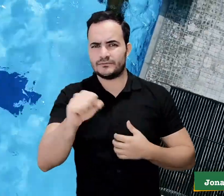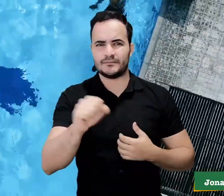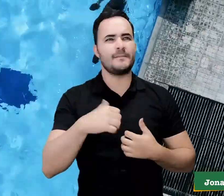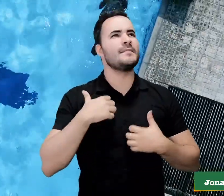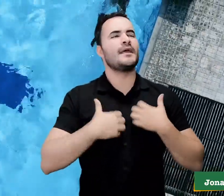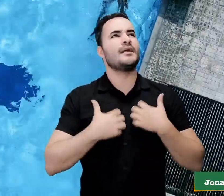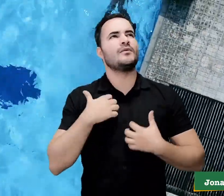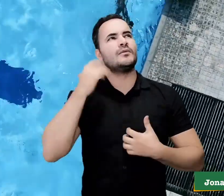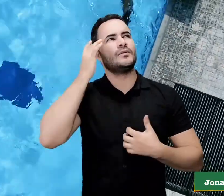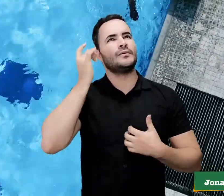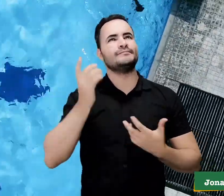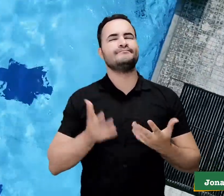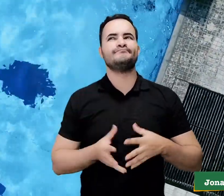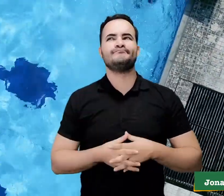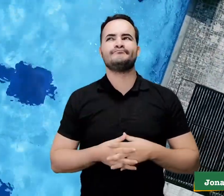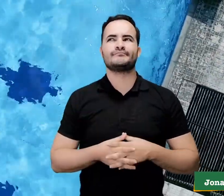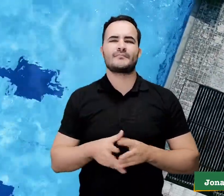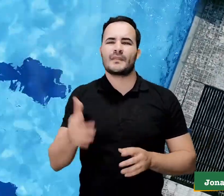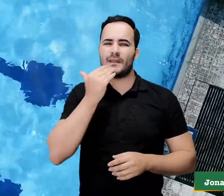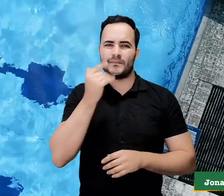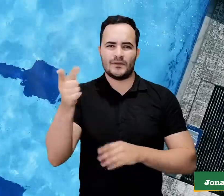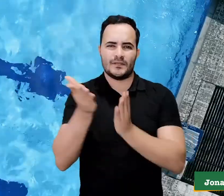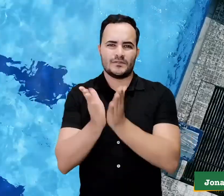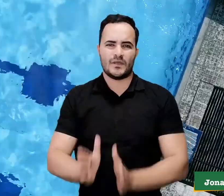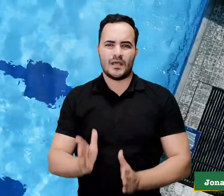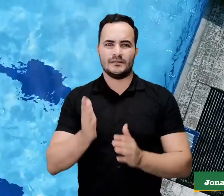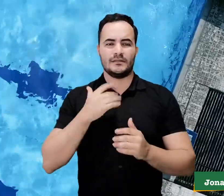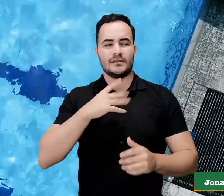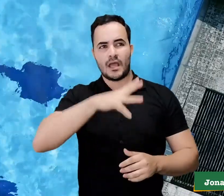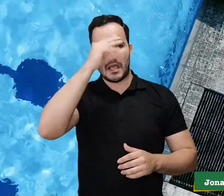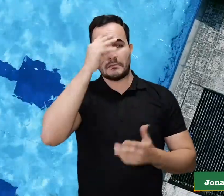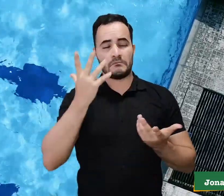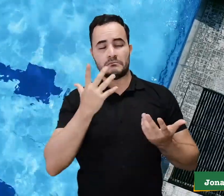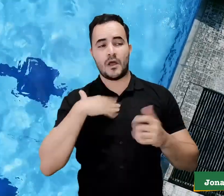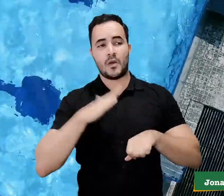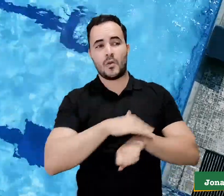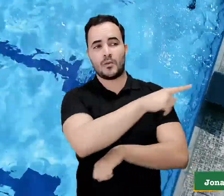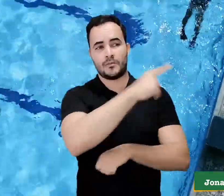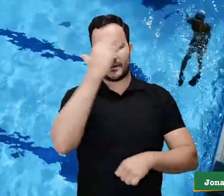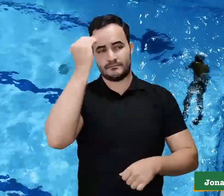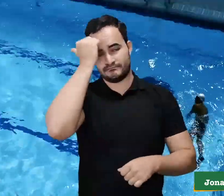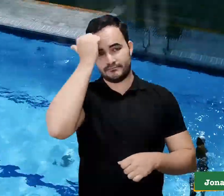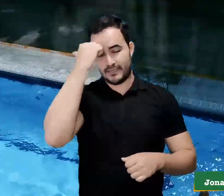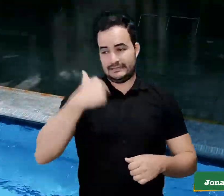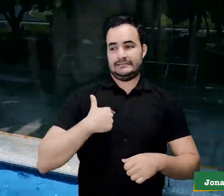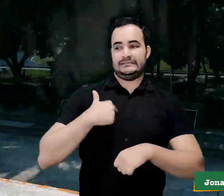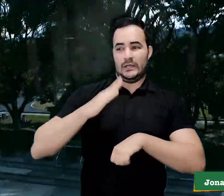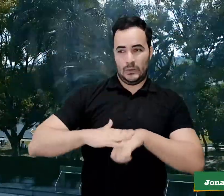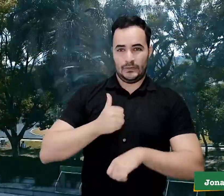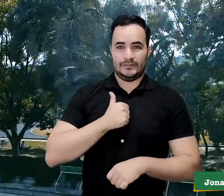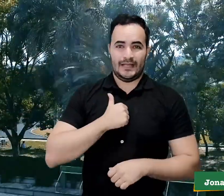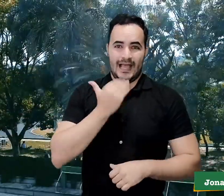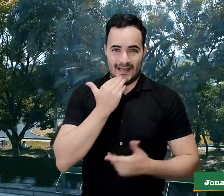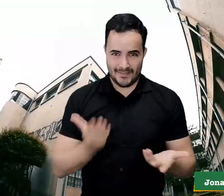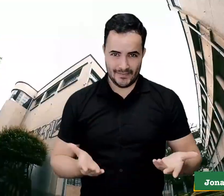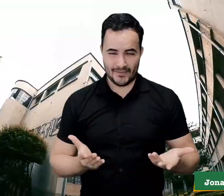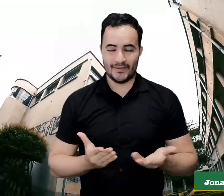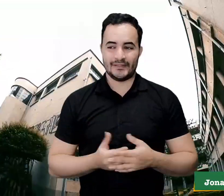que el estudiante no aprenda por culpa de uno como profe o que se